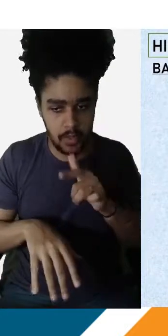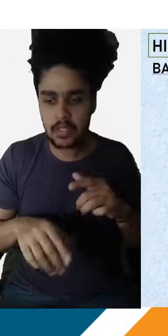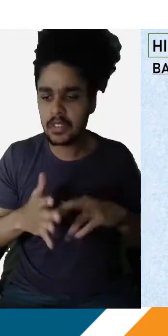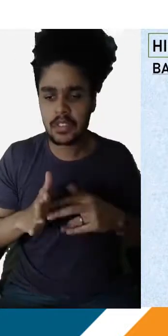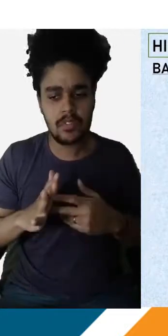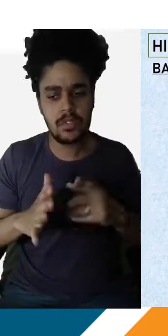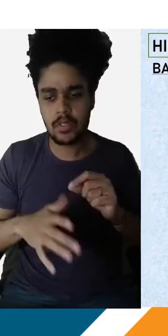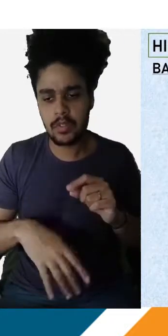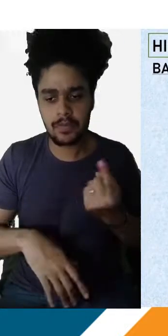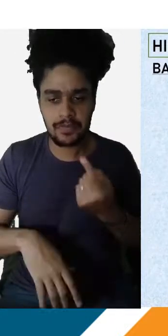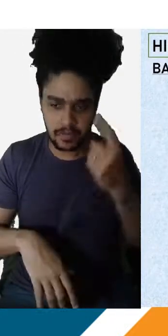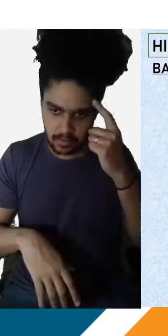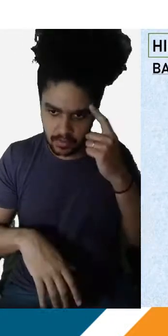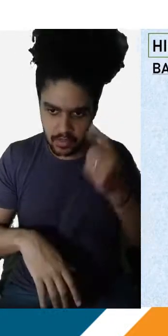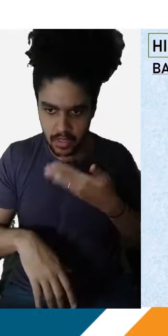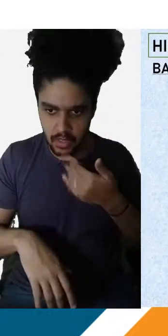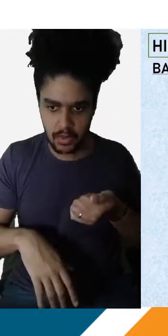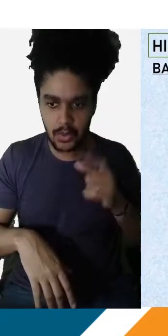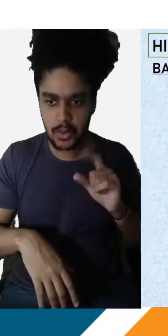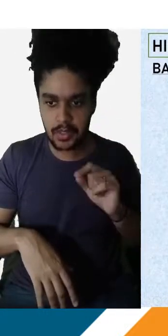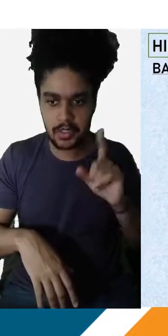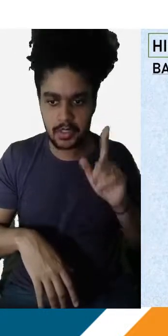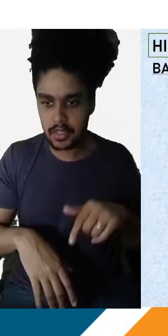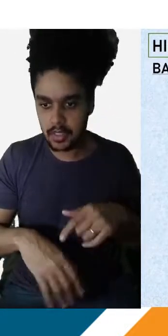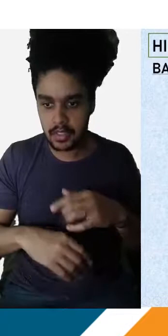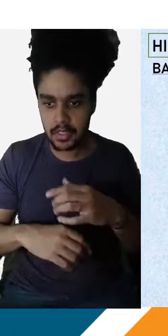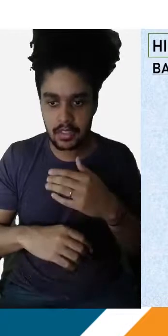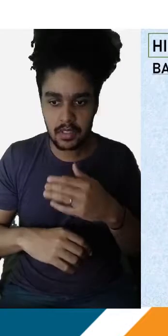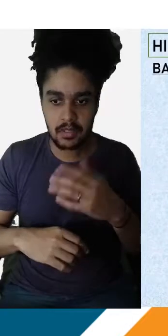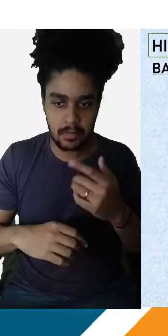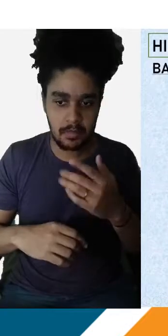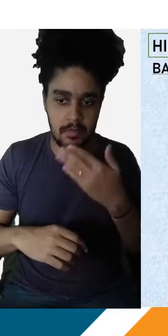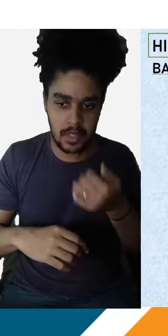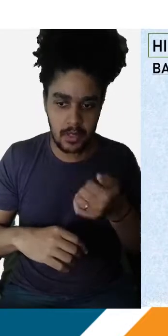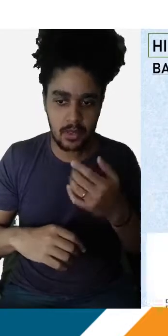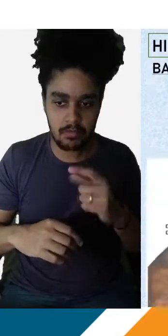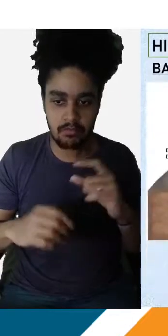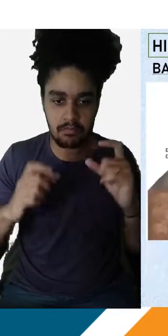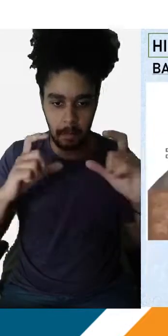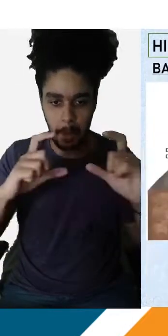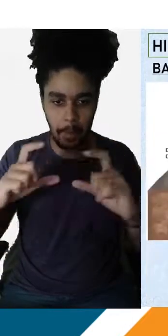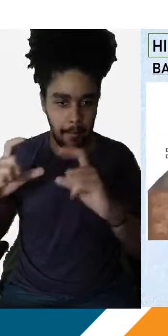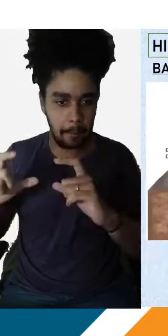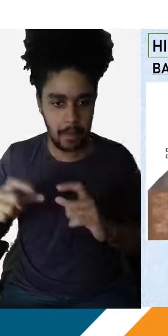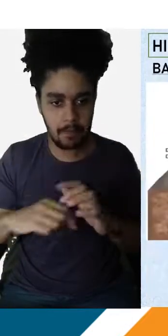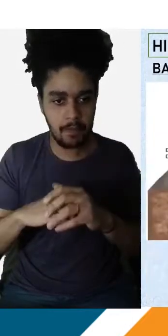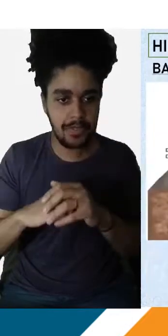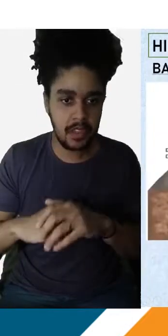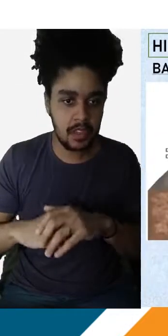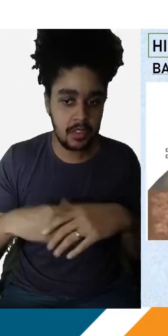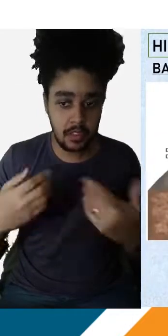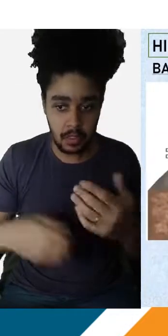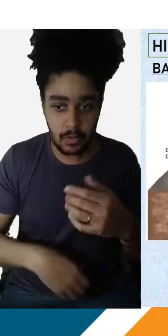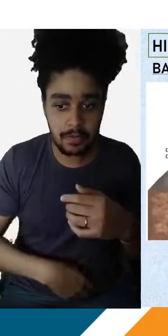gente entender melhor o que é a bacia hidrográfica, nada melhor que um esquema, né? Então, vamos lá. Embora